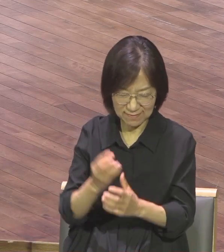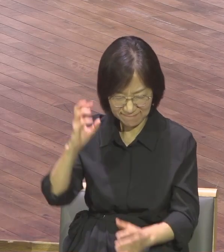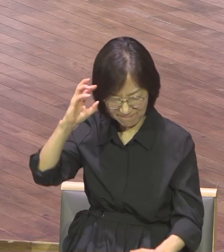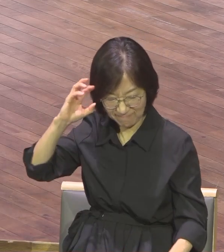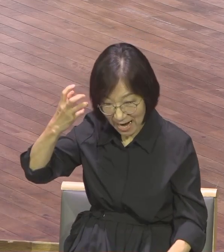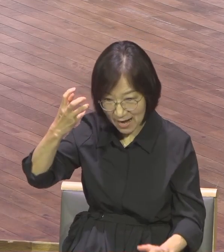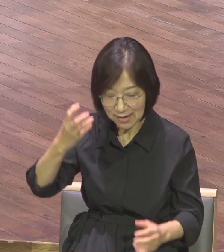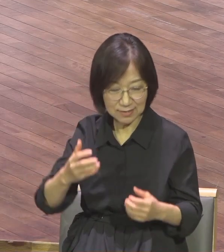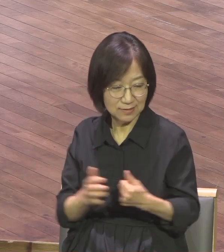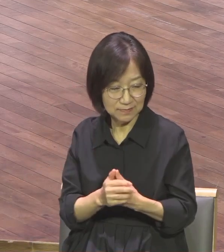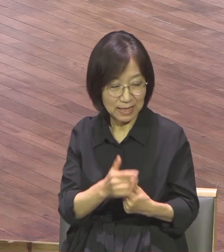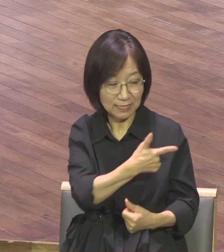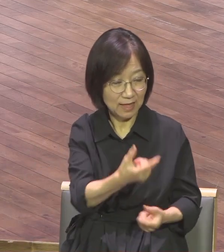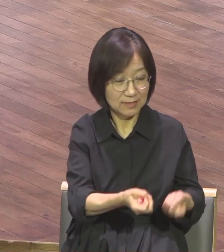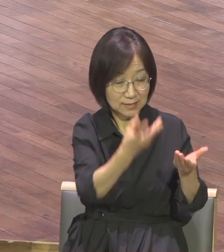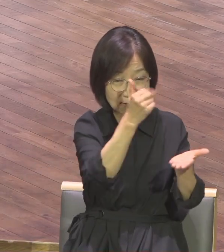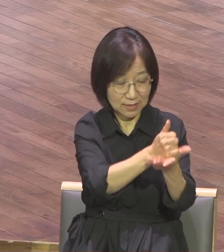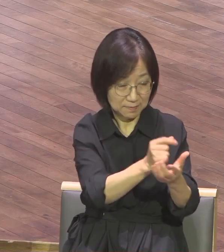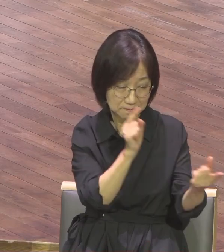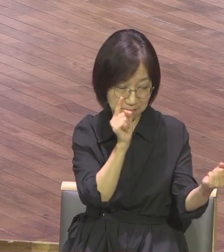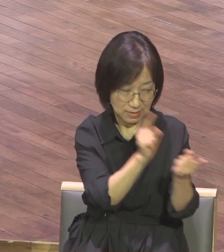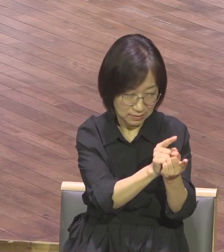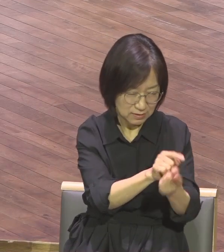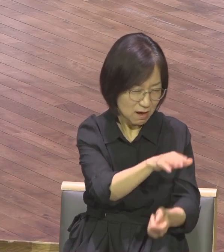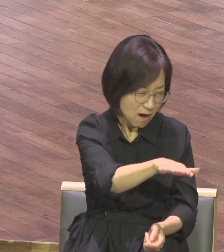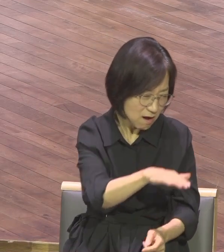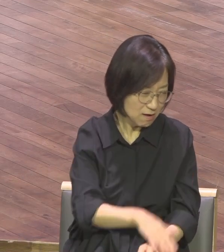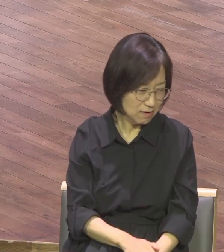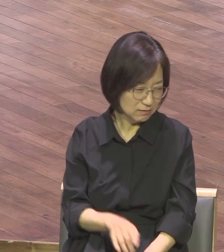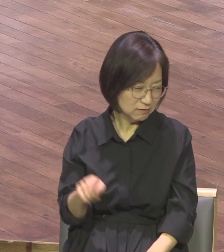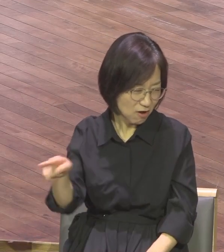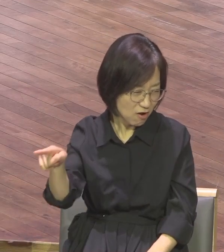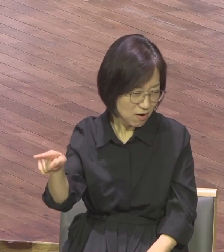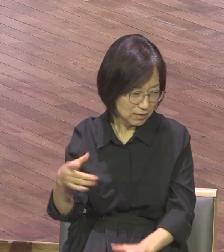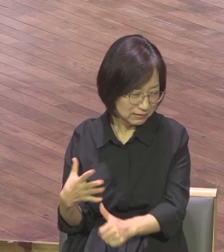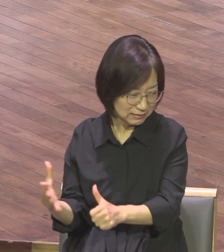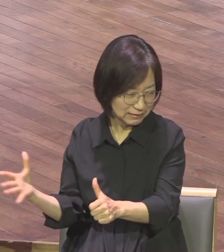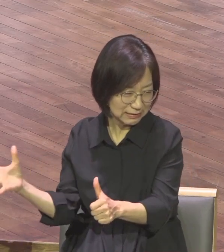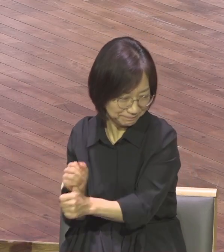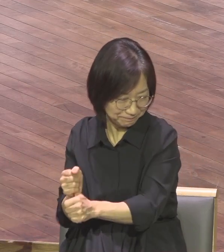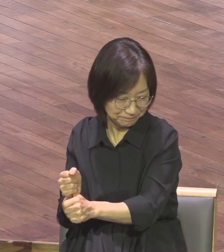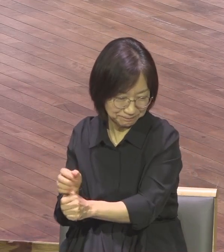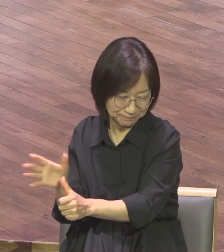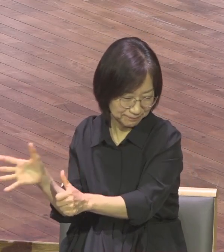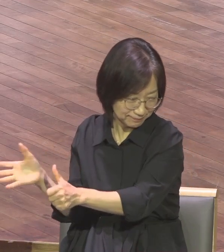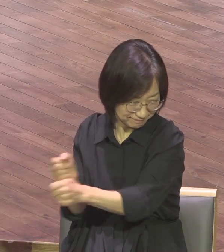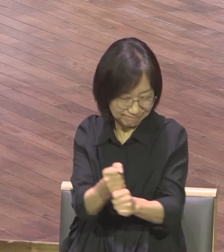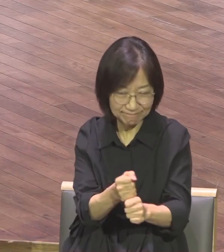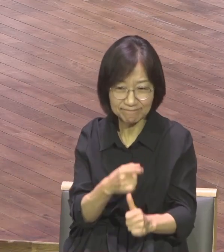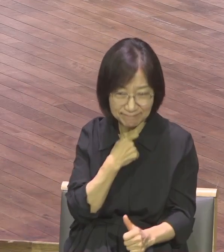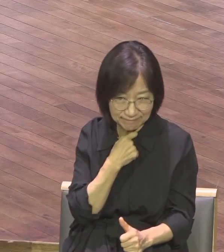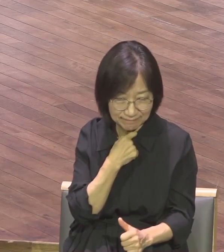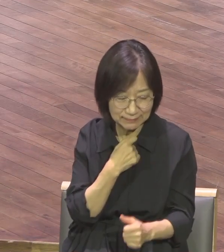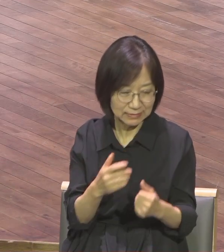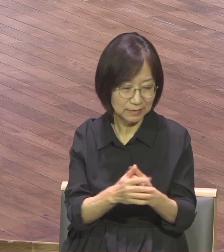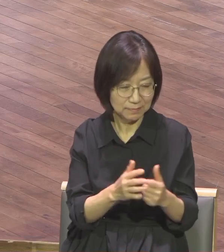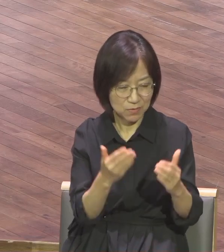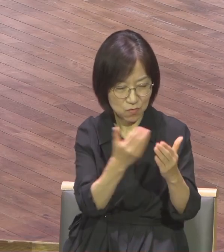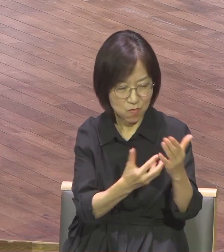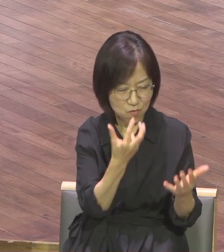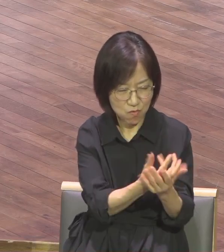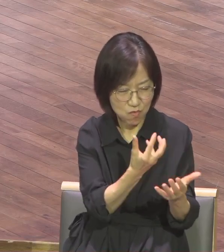그래서 대제사장에 가가지고 여러 회당에 들어갈 공문을 다 그렇게 받아가지고 출발합니다. 쉽게